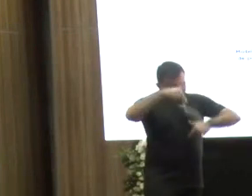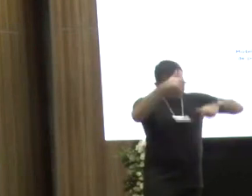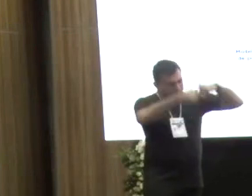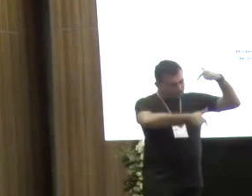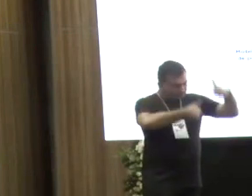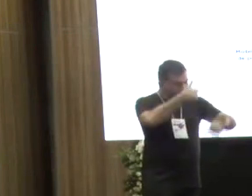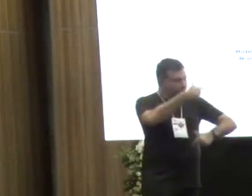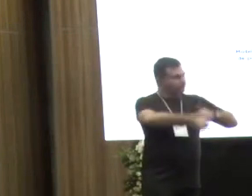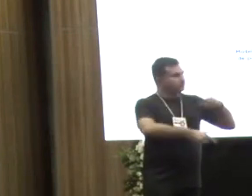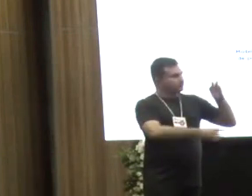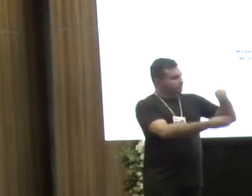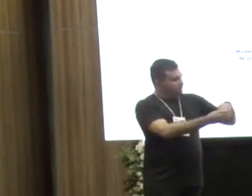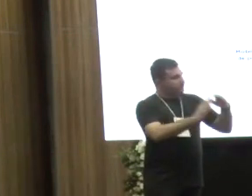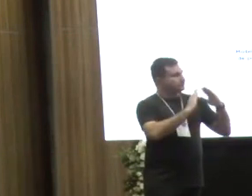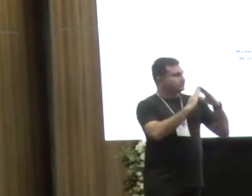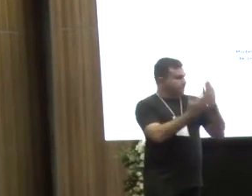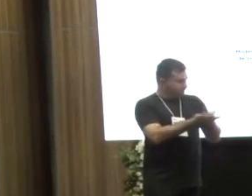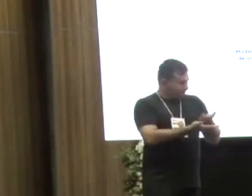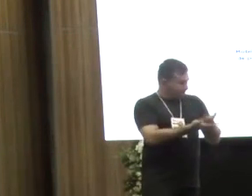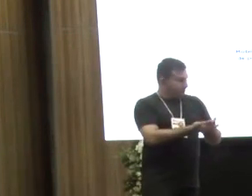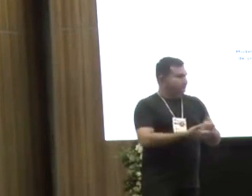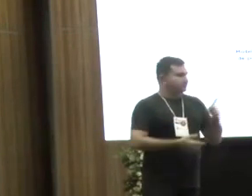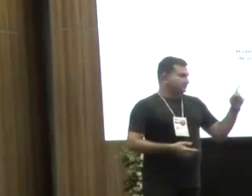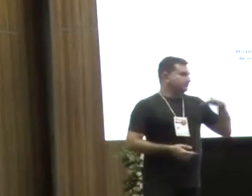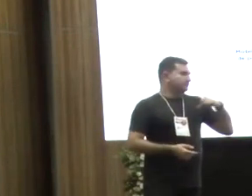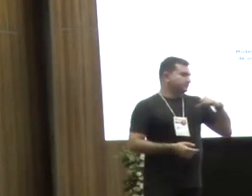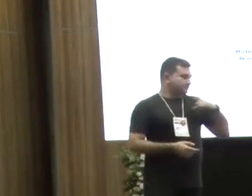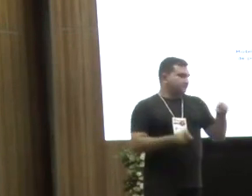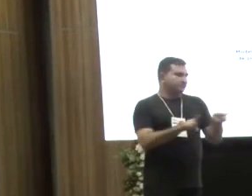nas escolas onde ela também atuou.